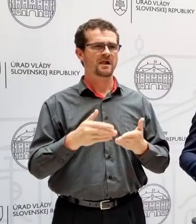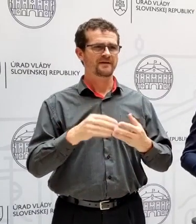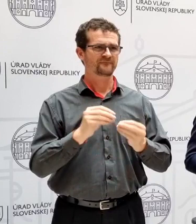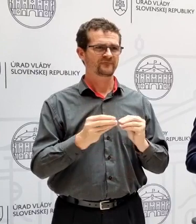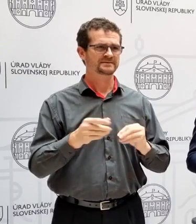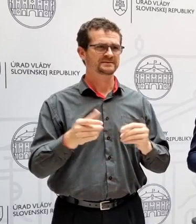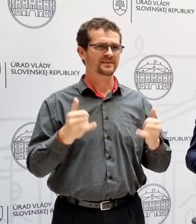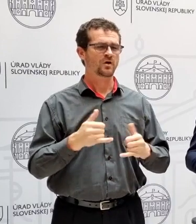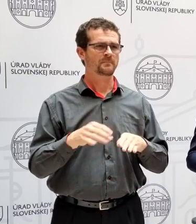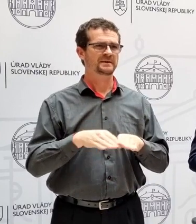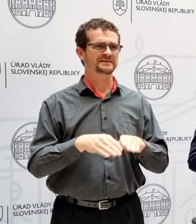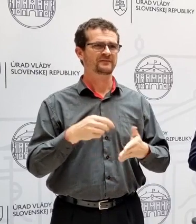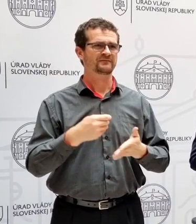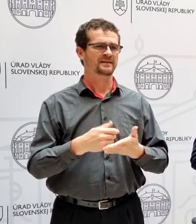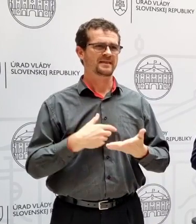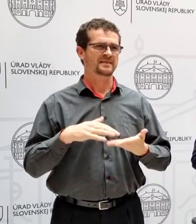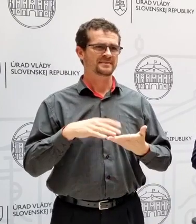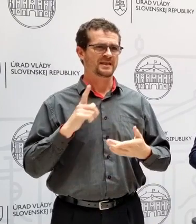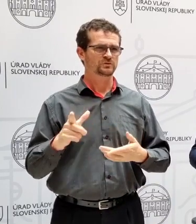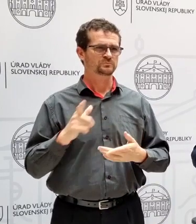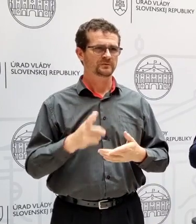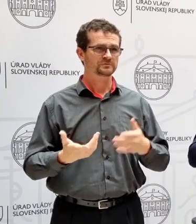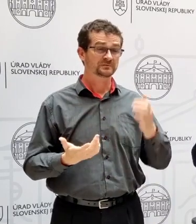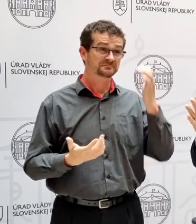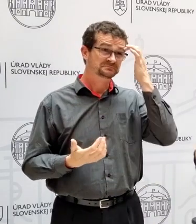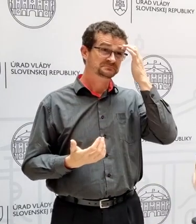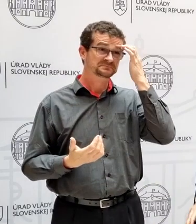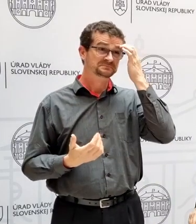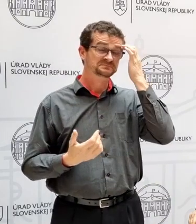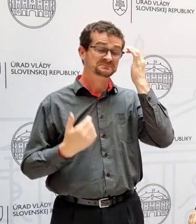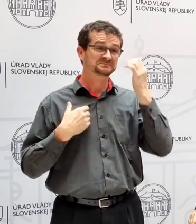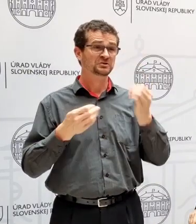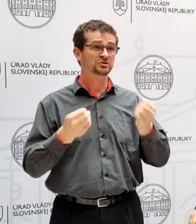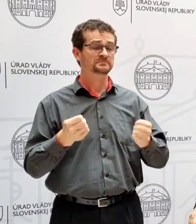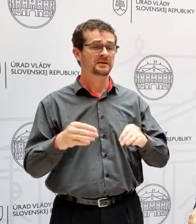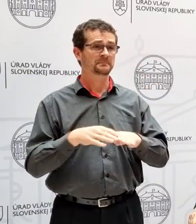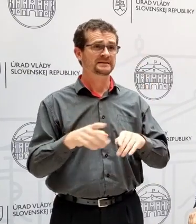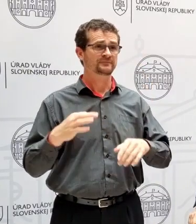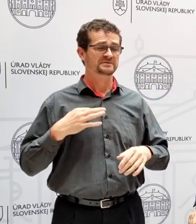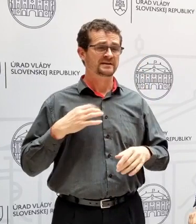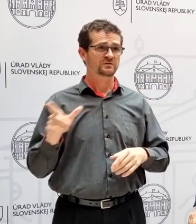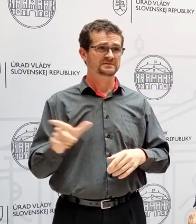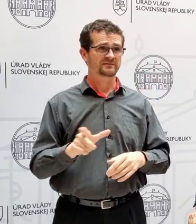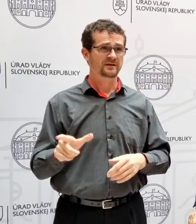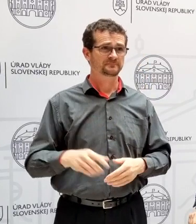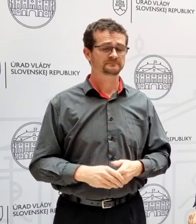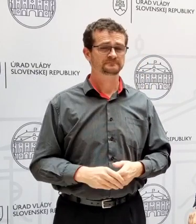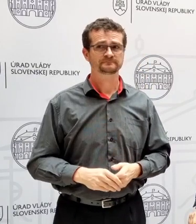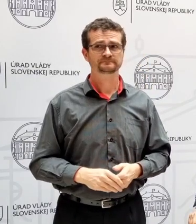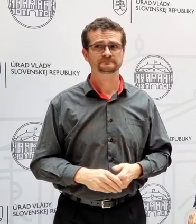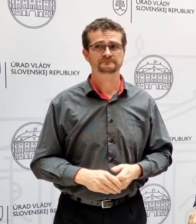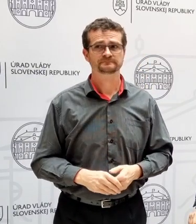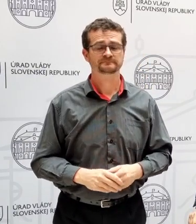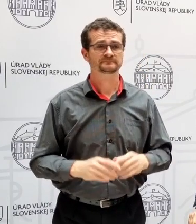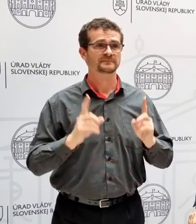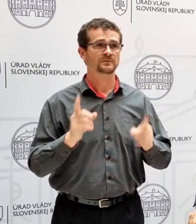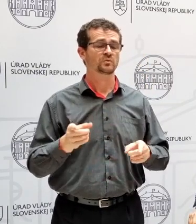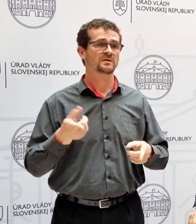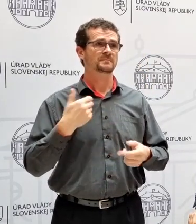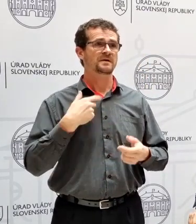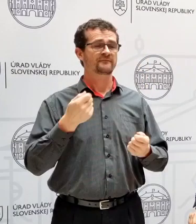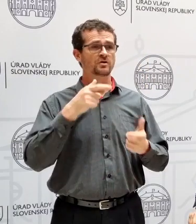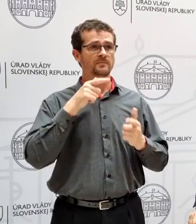veciach, ktoré naozaj s ministerstvom financí nemajú nič spoločné. Takže tam držím palce na rokovania s ministerstvom zdravotníctva. Ale tak bude to treba finančne podporiť, čiže...